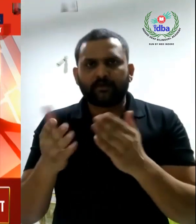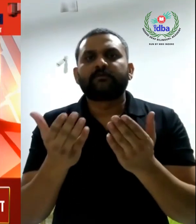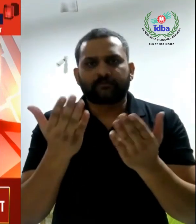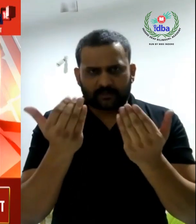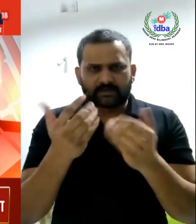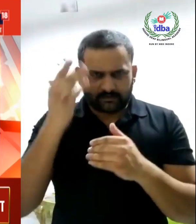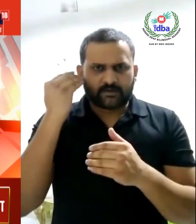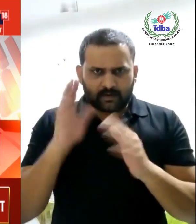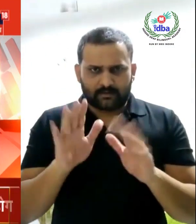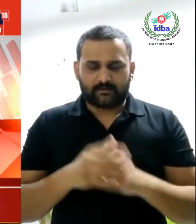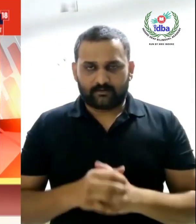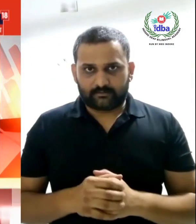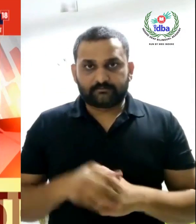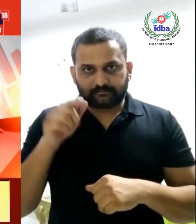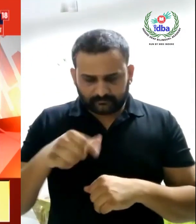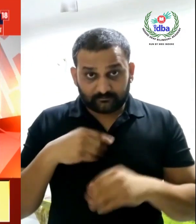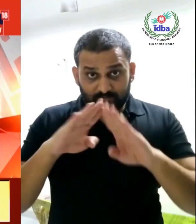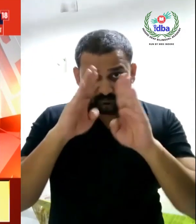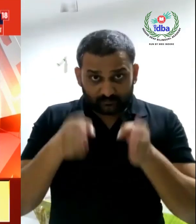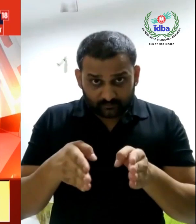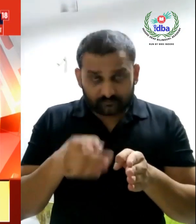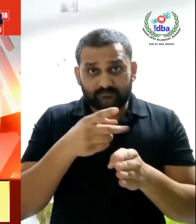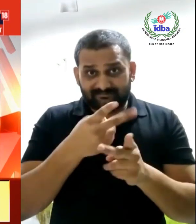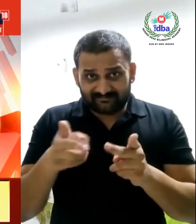थी। हमने दुकान